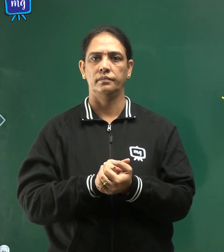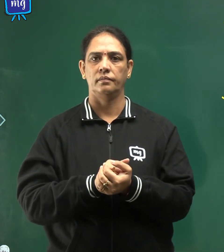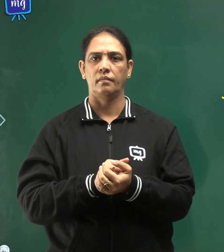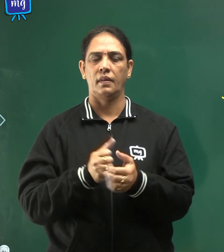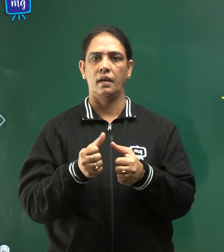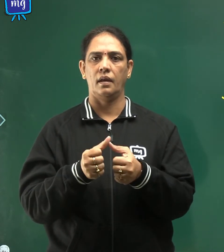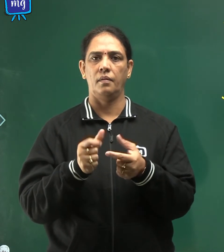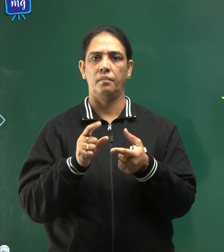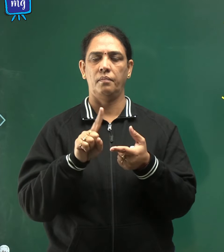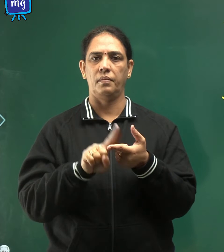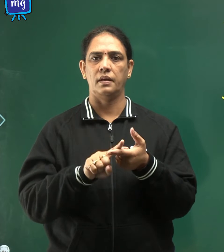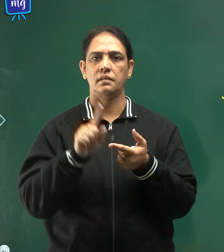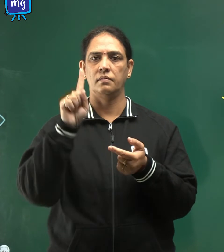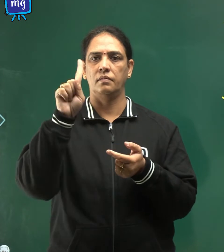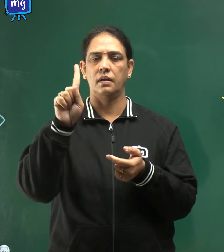a+1